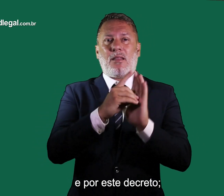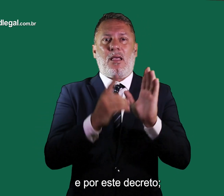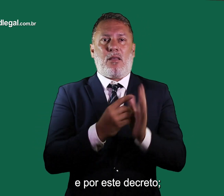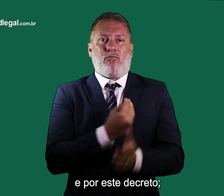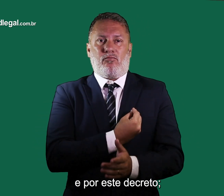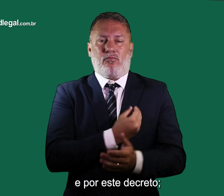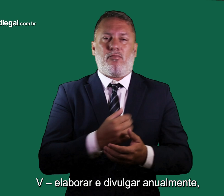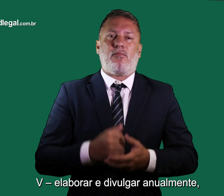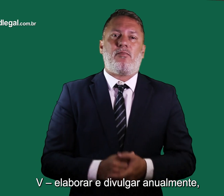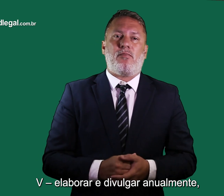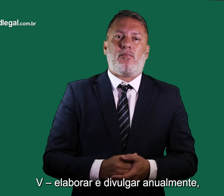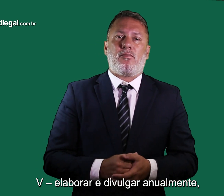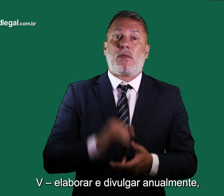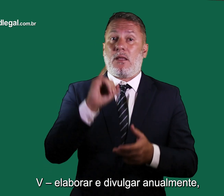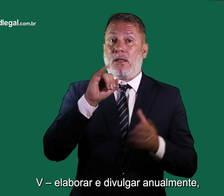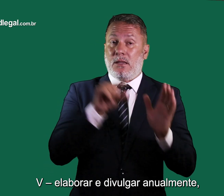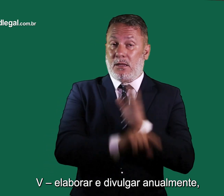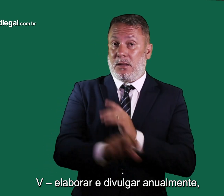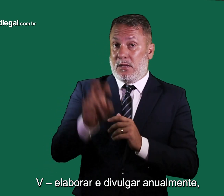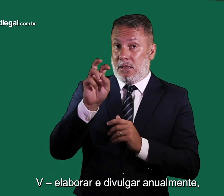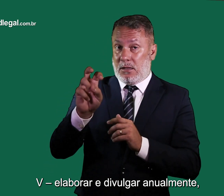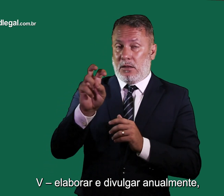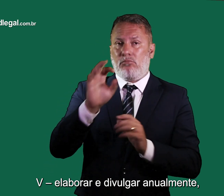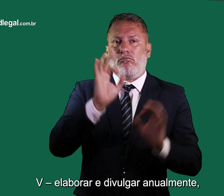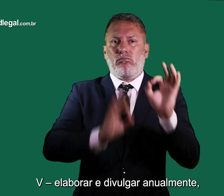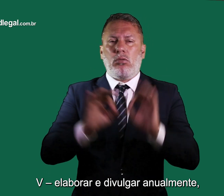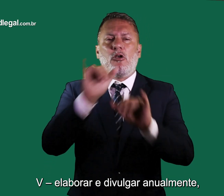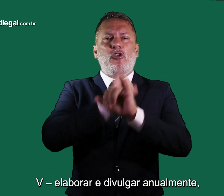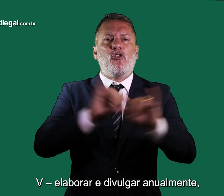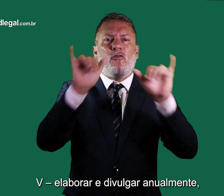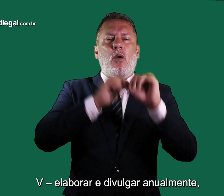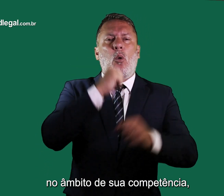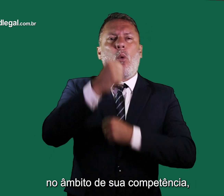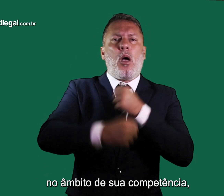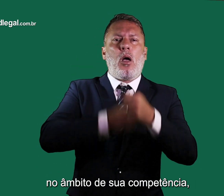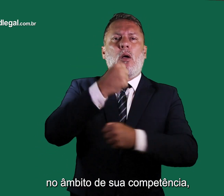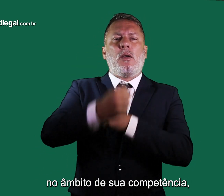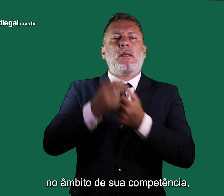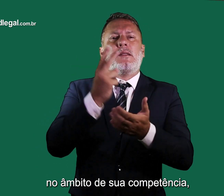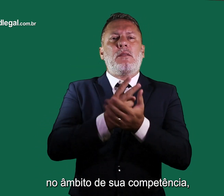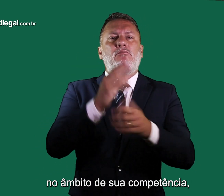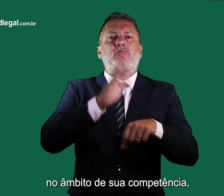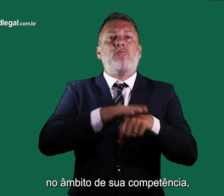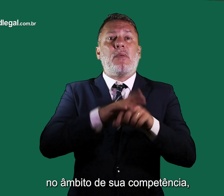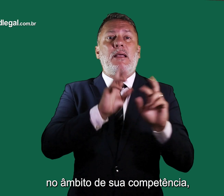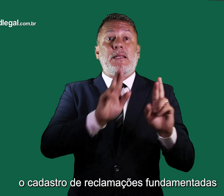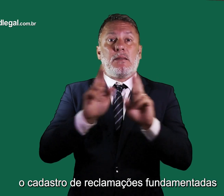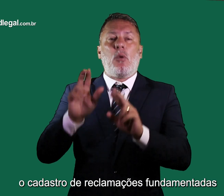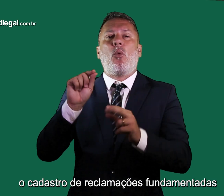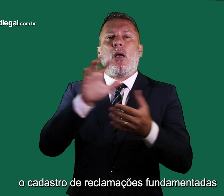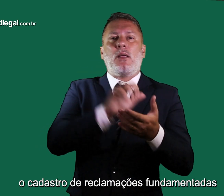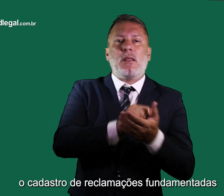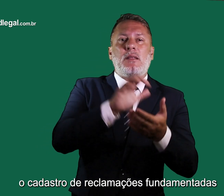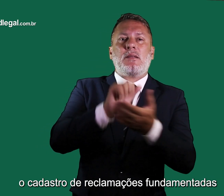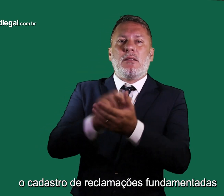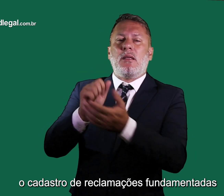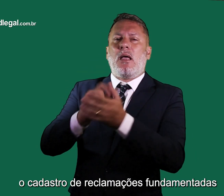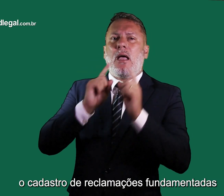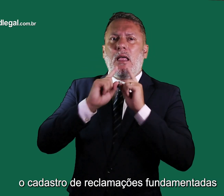decreto. Inciso 5. Elaborar e divulgar anualmente, no âmbito de sua competência, o cadastro de reclamações